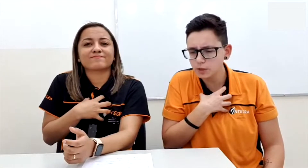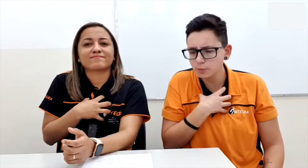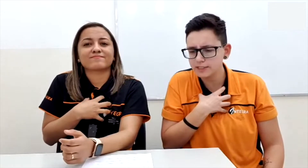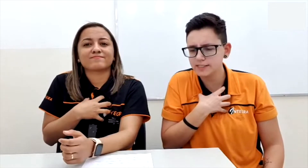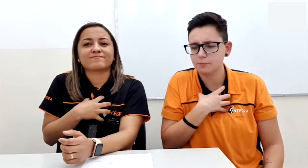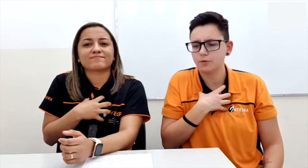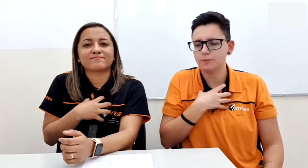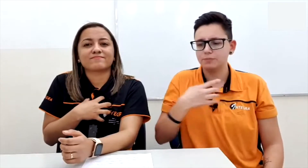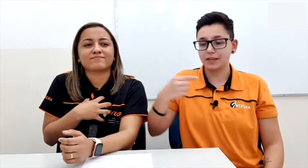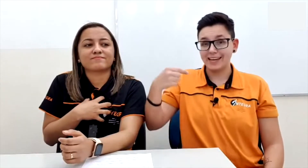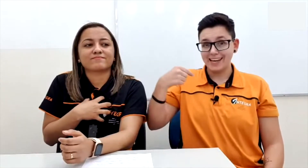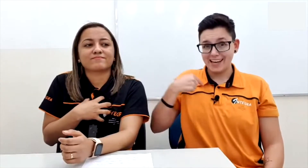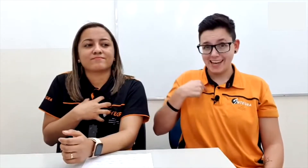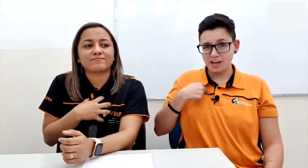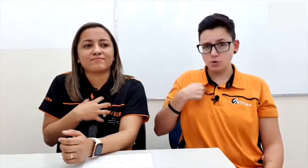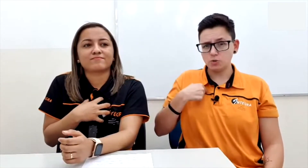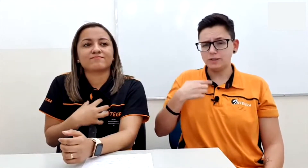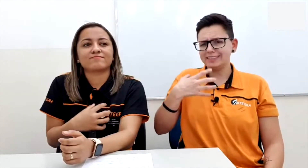por exemplo, eu